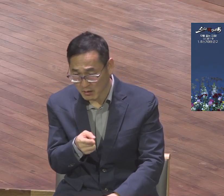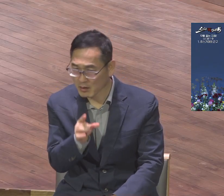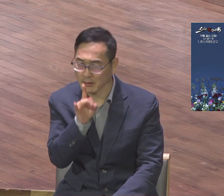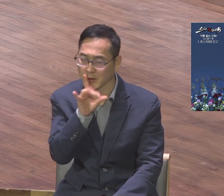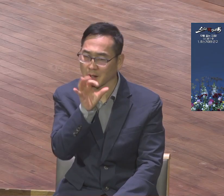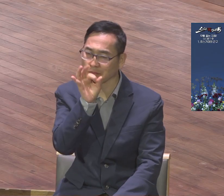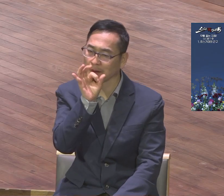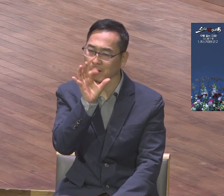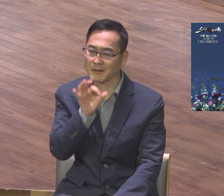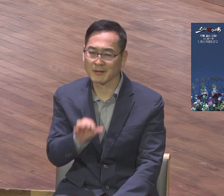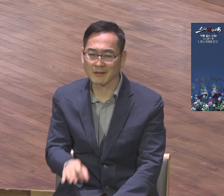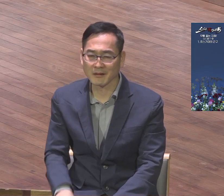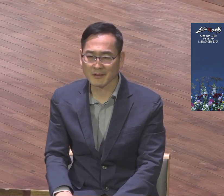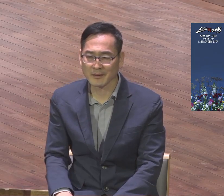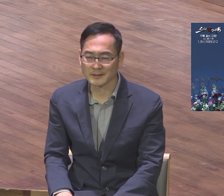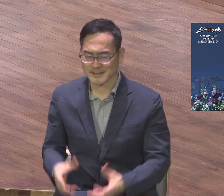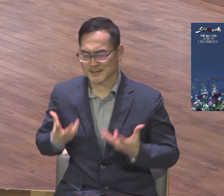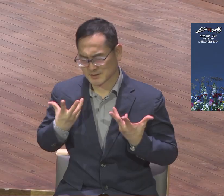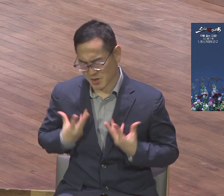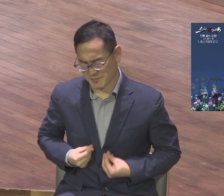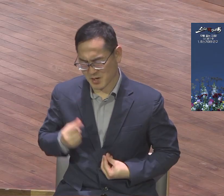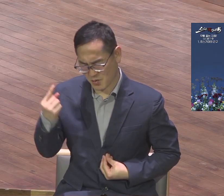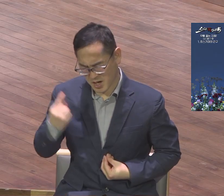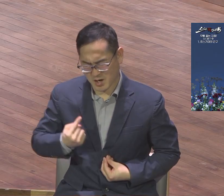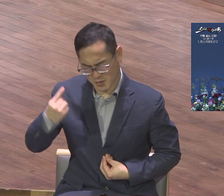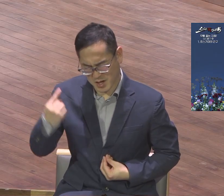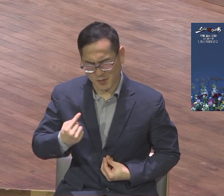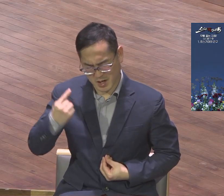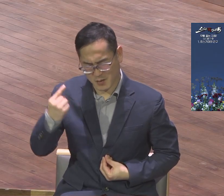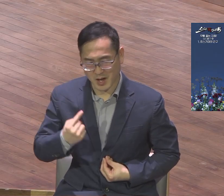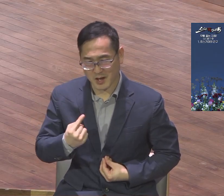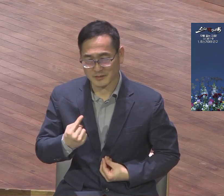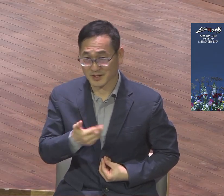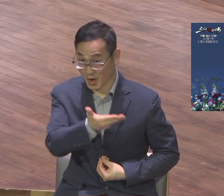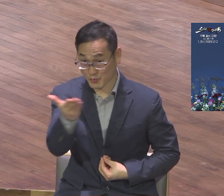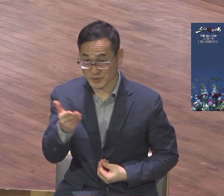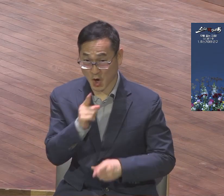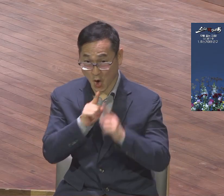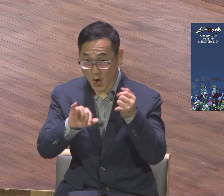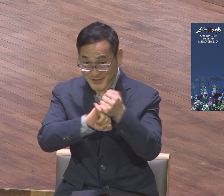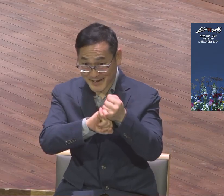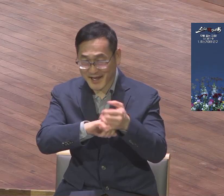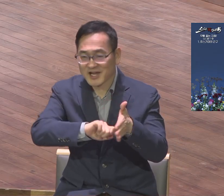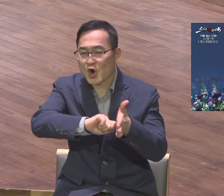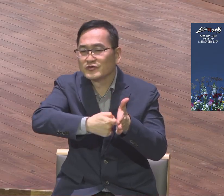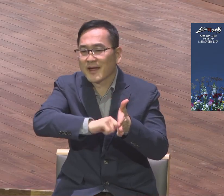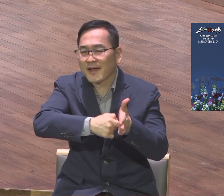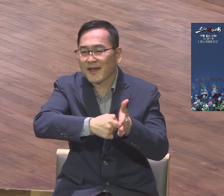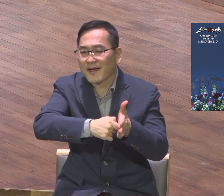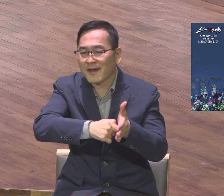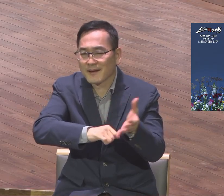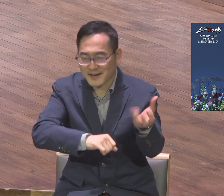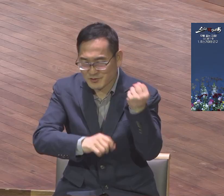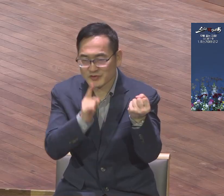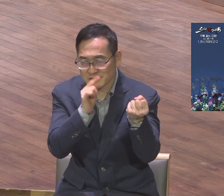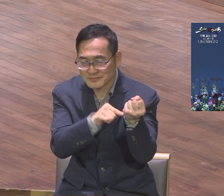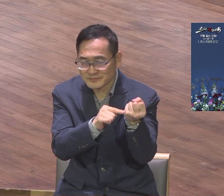아무리 여러분 절망적인 문제가 온다 할지라도 여러분 속에 가슴 속에 있는 언약의 열쇠를 잊지 마시기